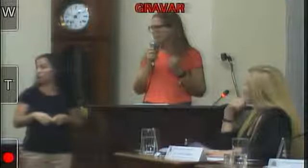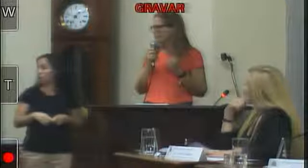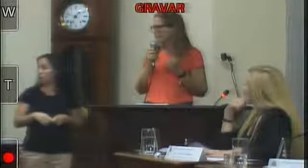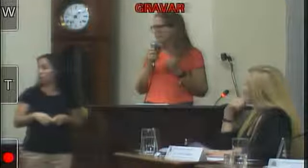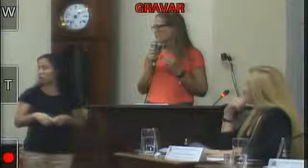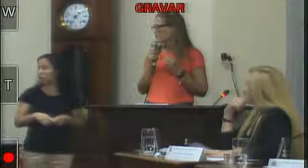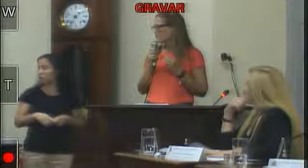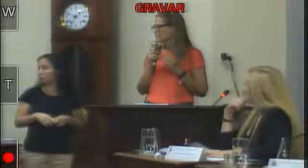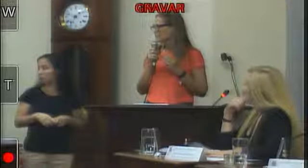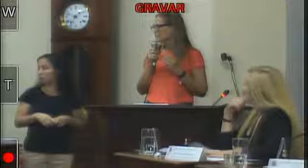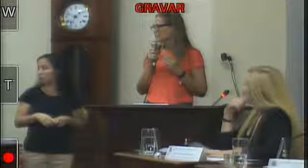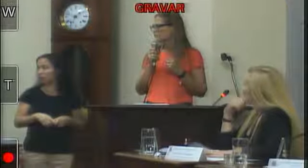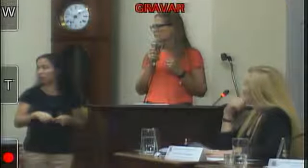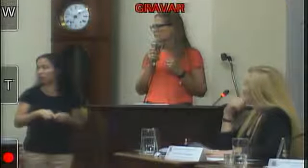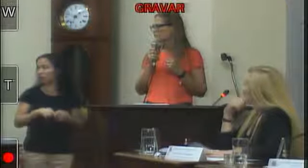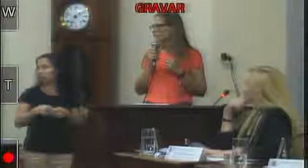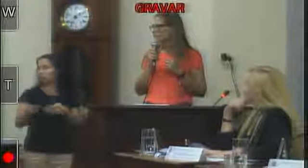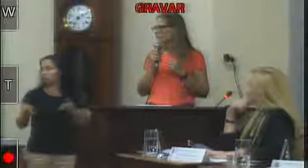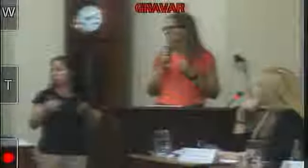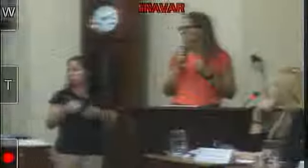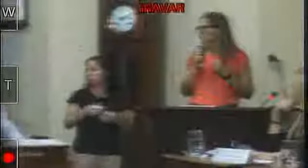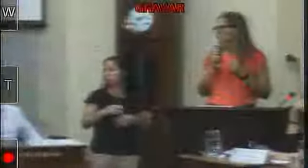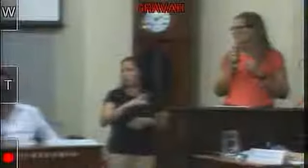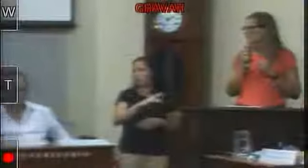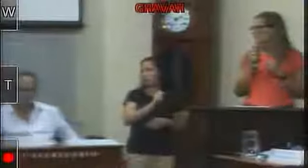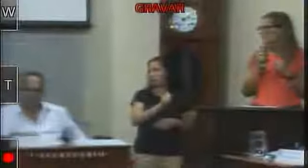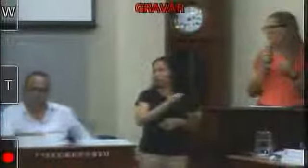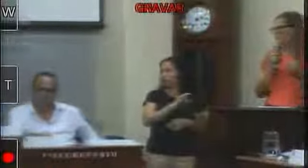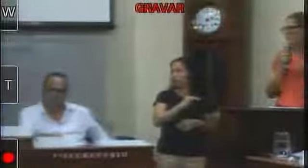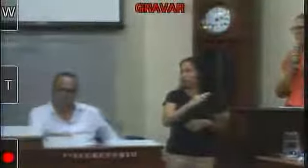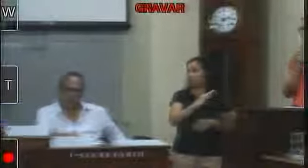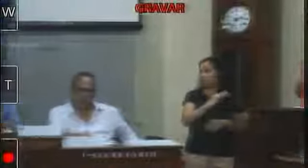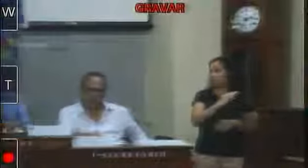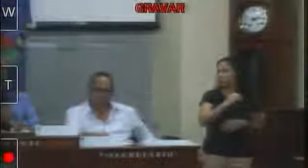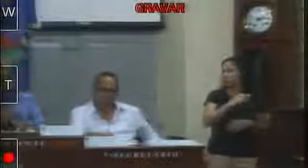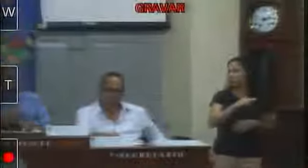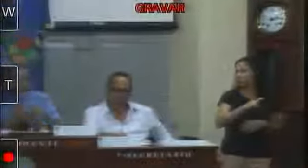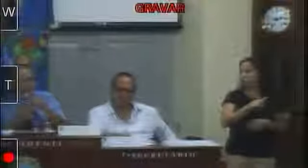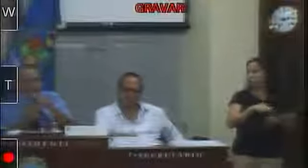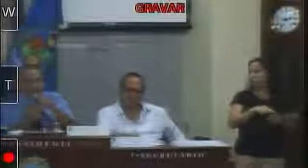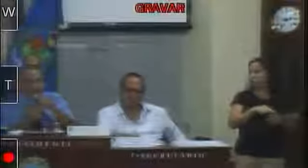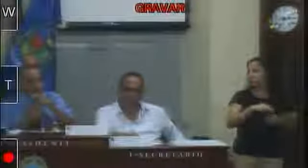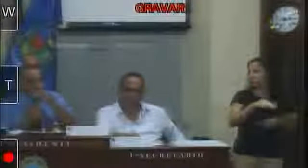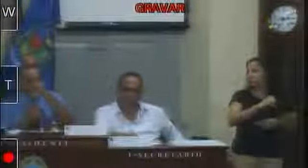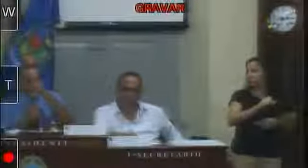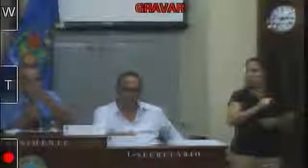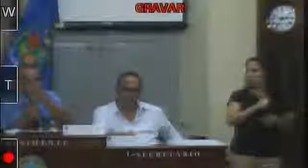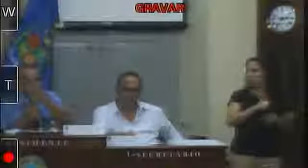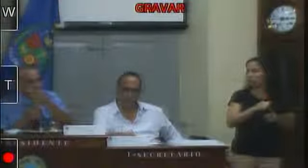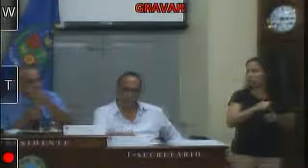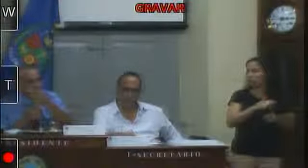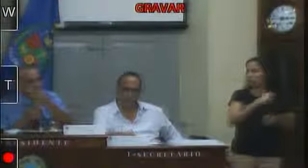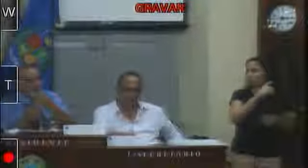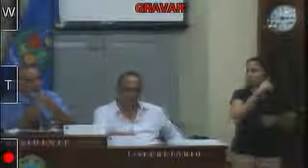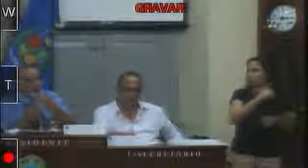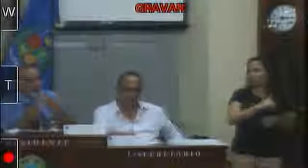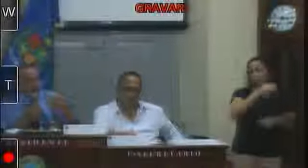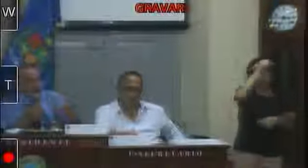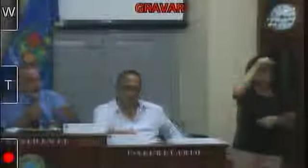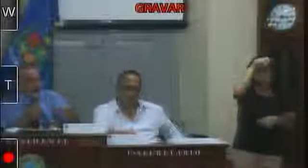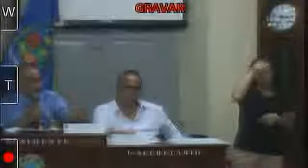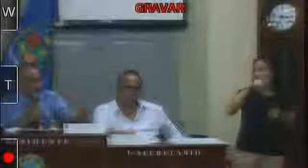Licença, que ratificou o comunicado da mesa diretora para a prefeitura,